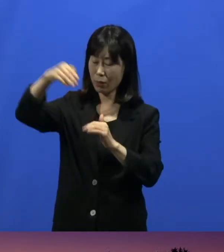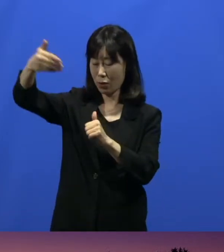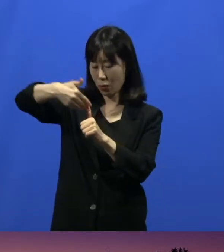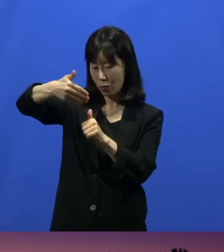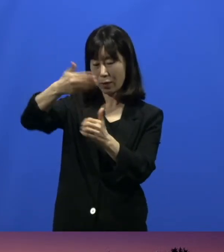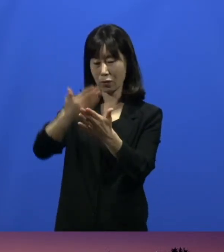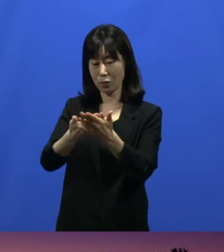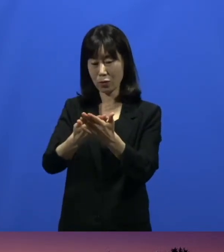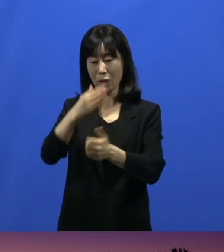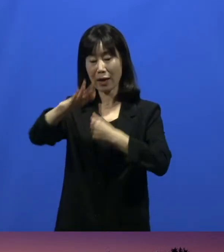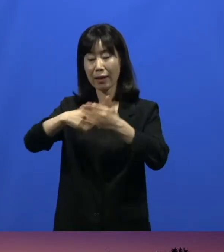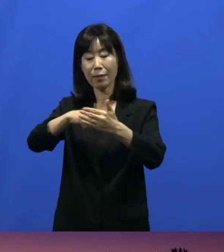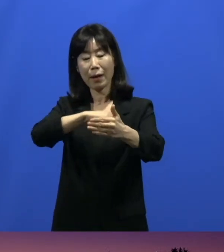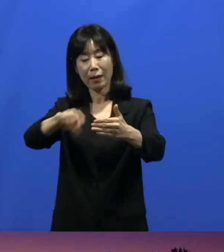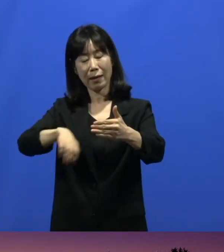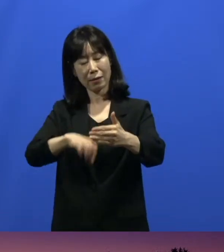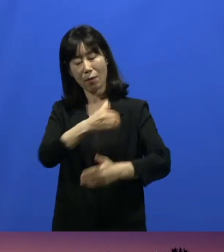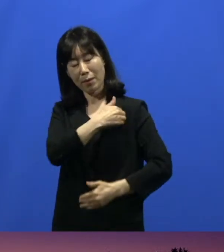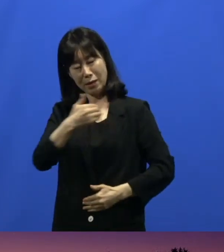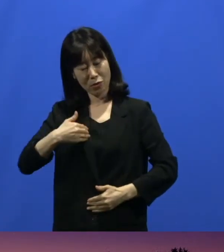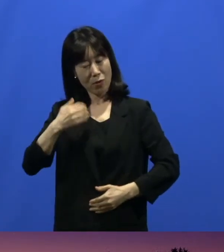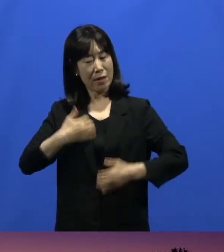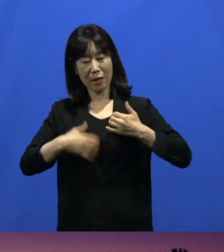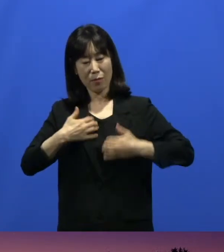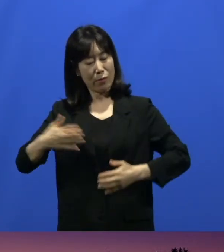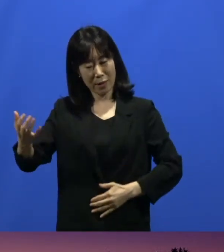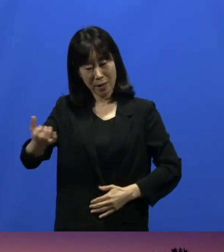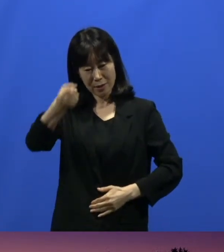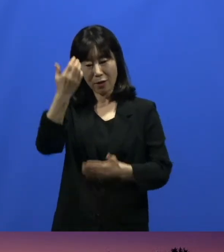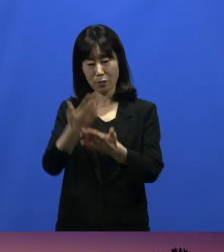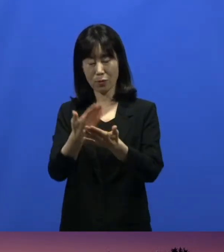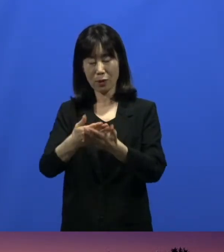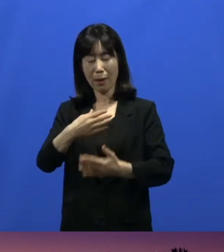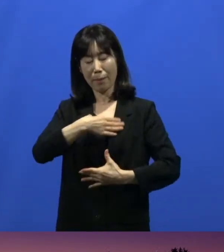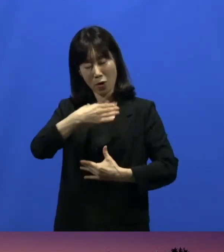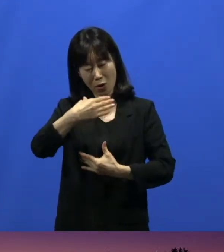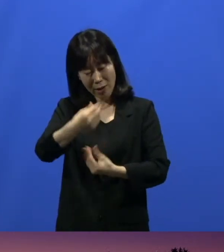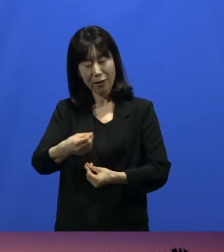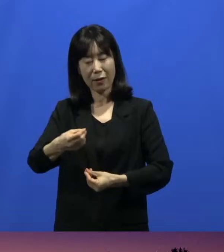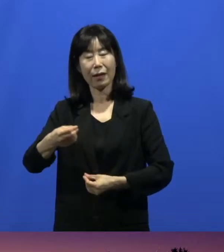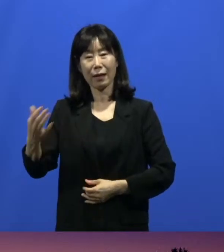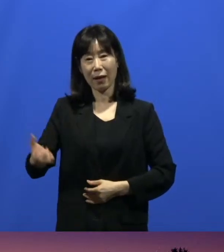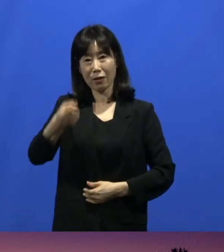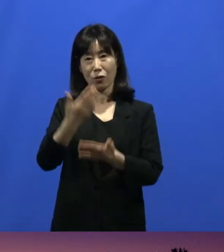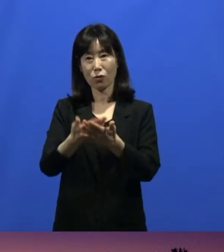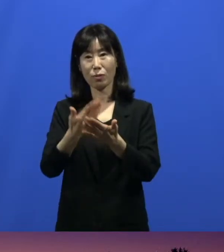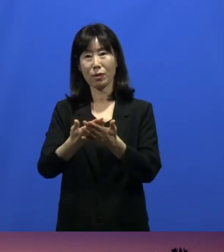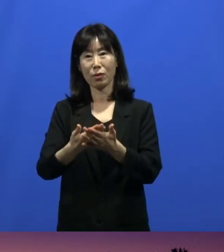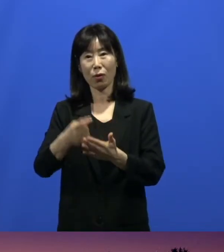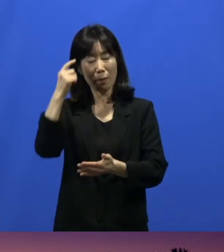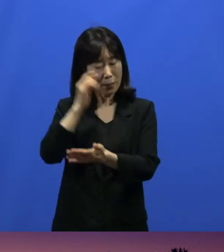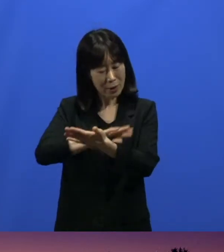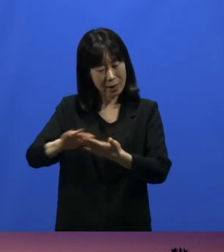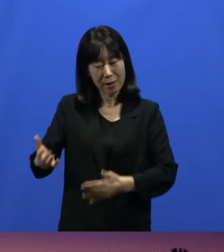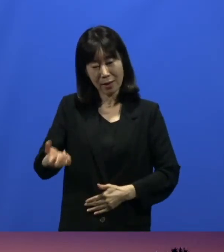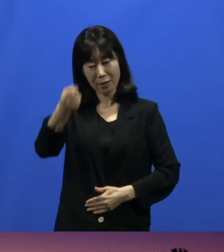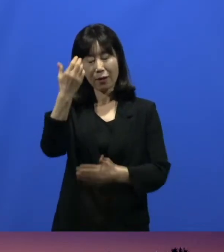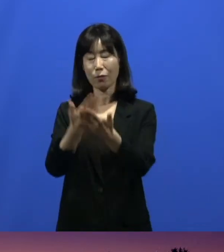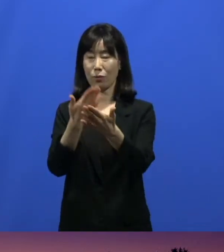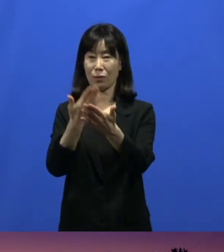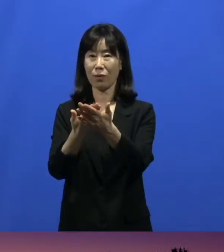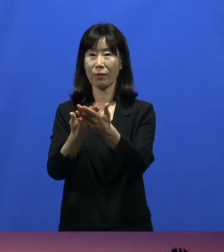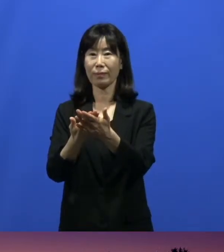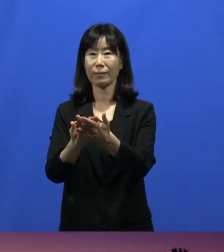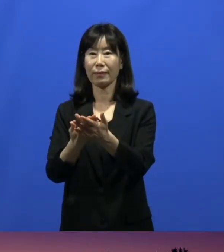안에서 만족을 누리게 하시고 기쁨을 누리게 하시고 평안을 누리게 하시고 안식을 누리게 하여 주시옵소서.